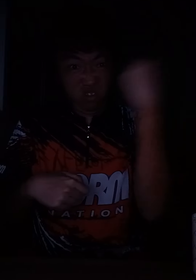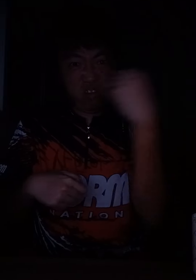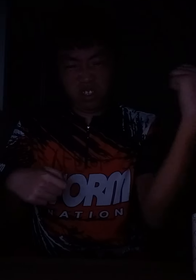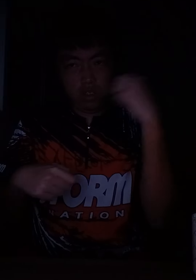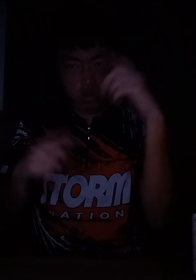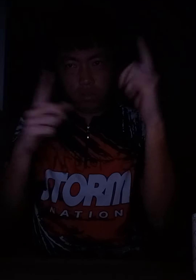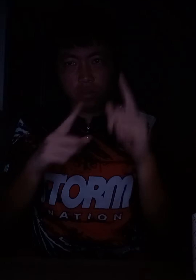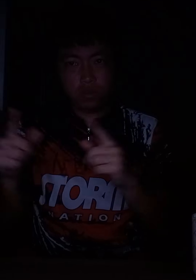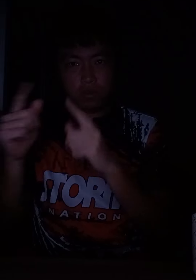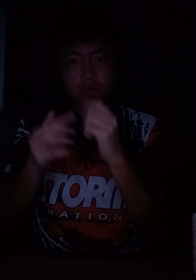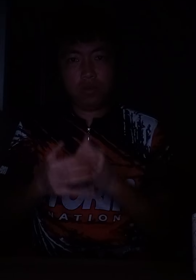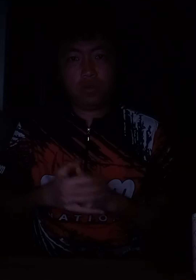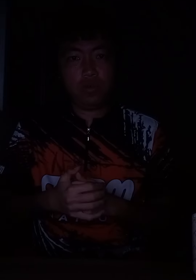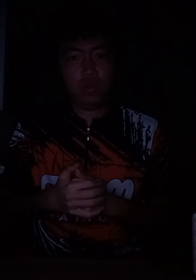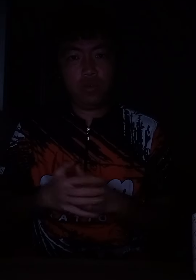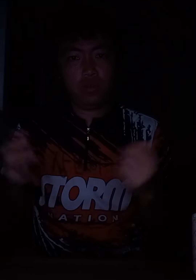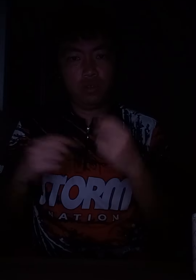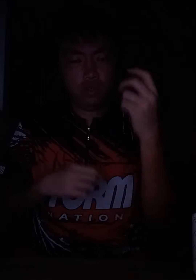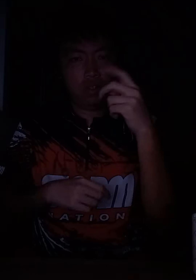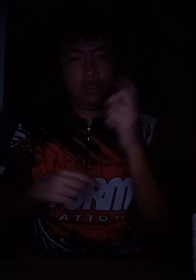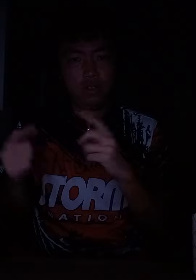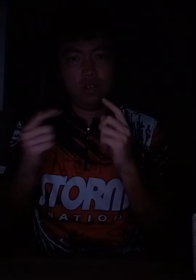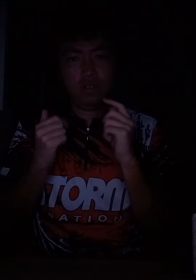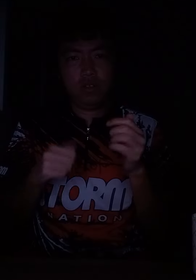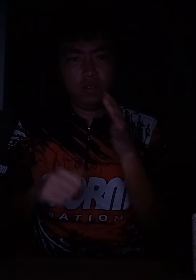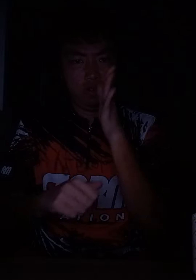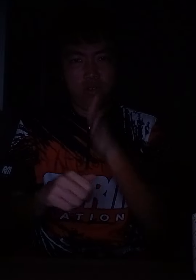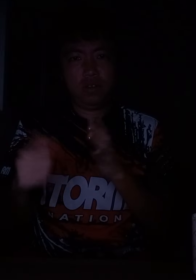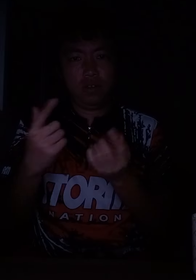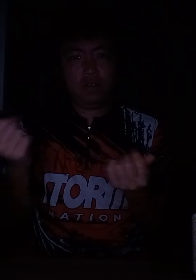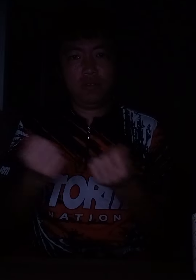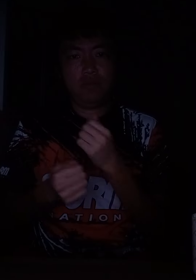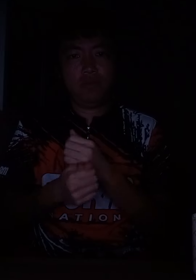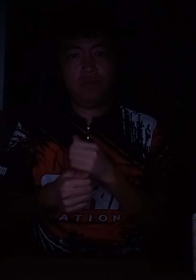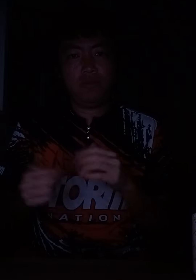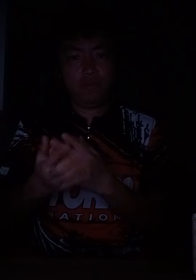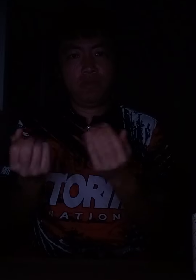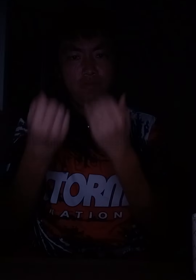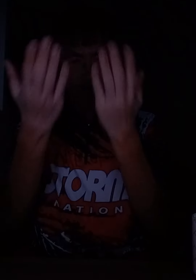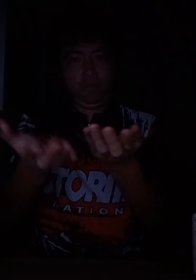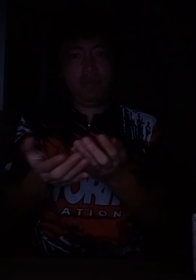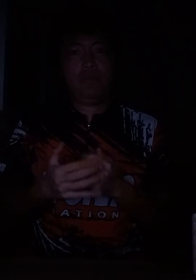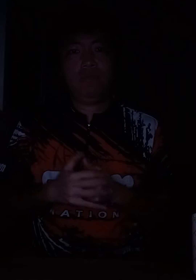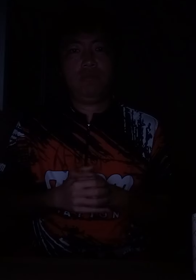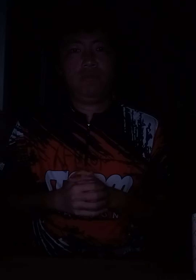폭행했는데요. 경찰이 출동하고 나서야 이 소동이 마무리가 됐습니다. 이성우 기자입니다.